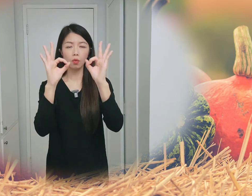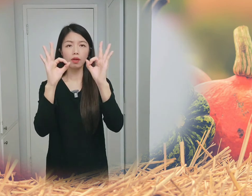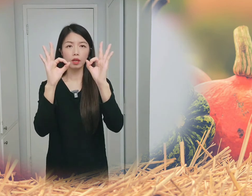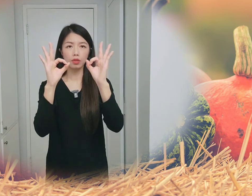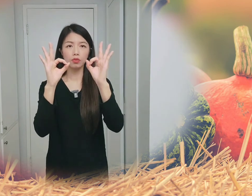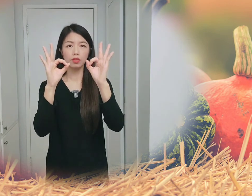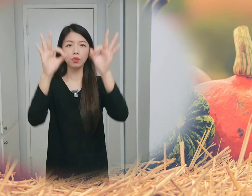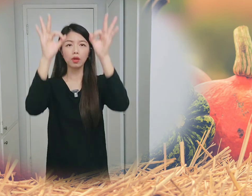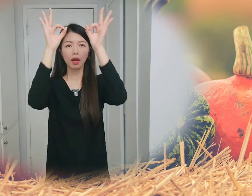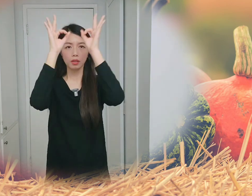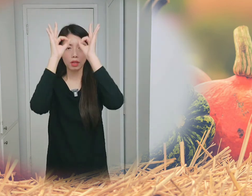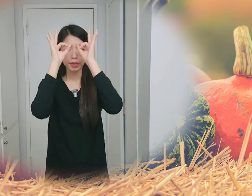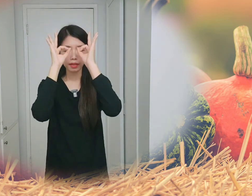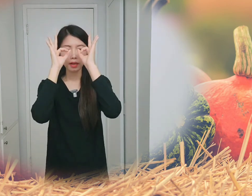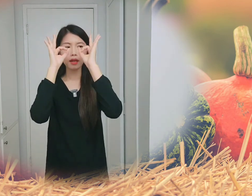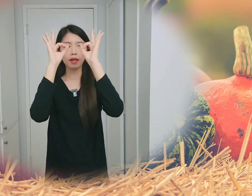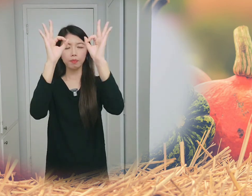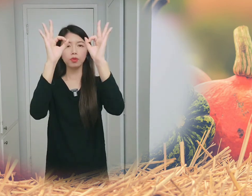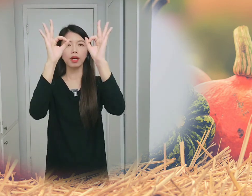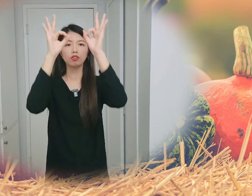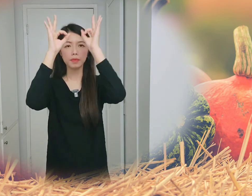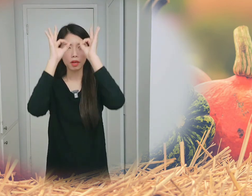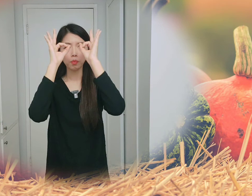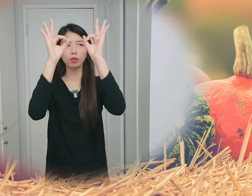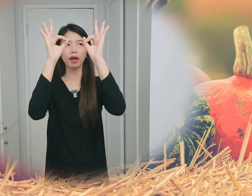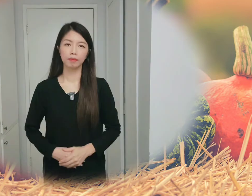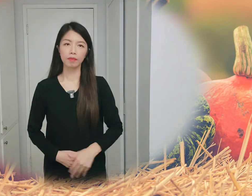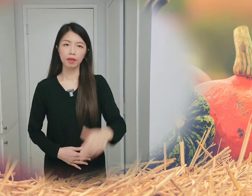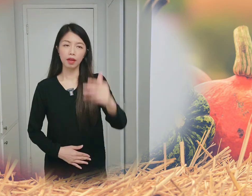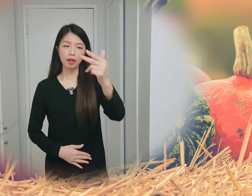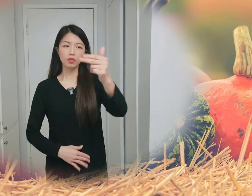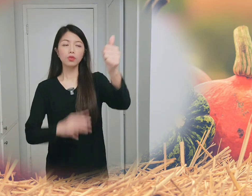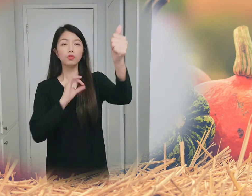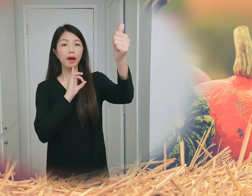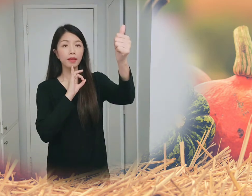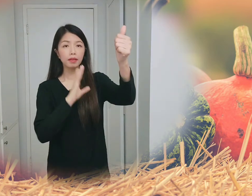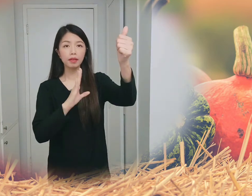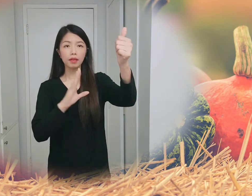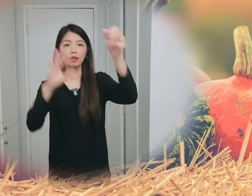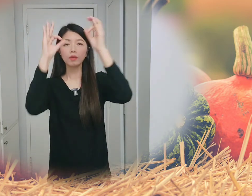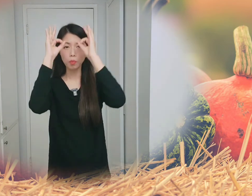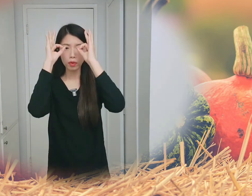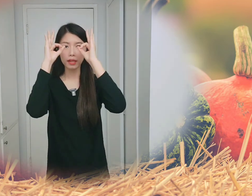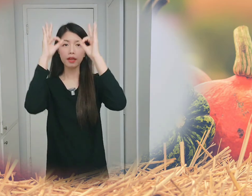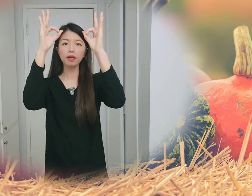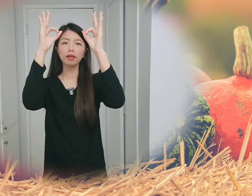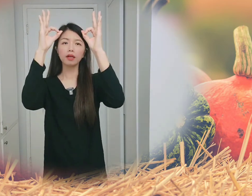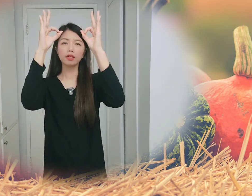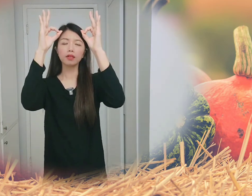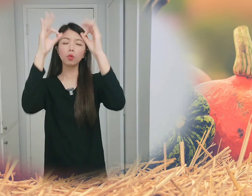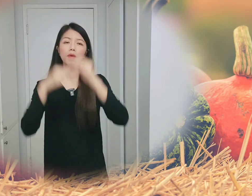엄지검지를 동그랗게 붙여주시고 눈앞에 댔다가 앞으로 나가주시면 돼요. 보다. 주만